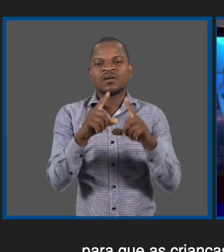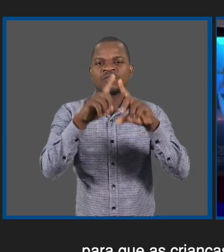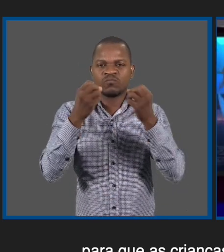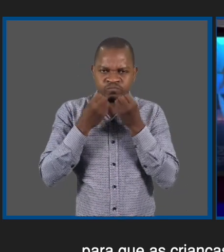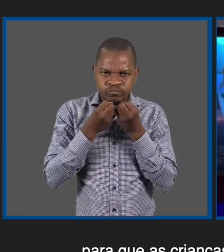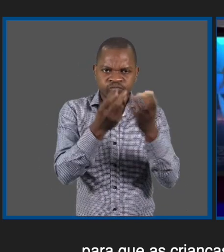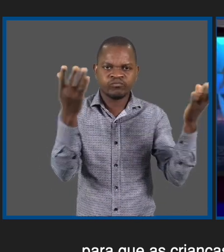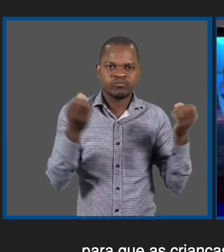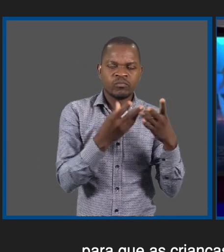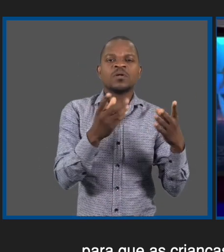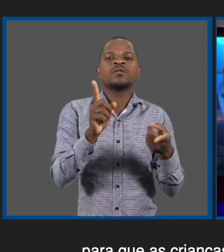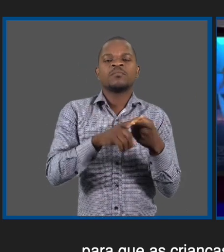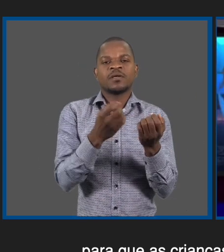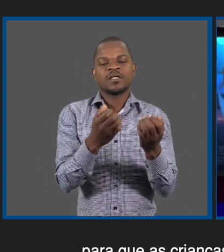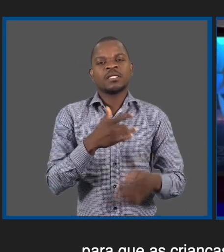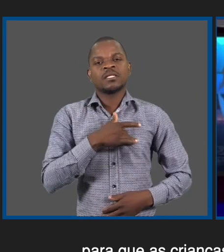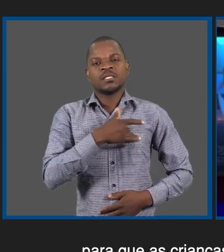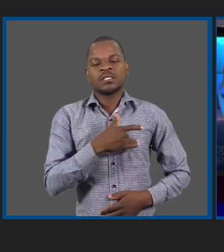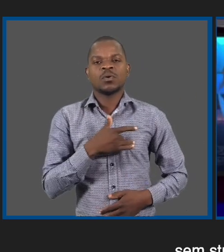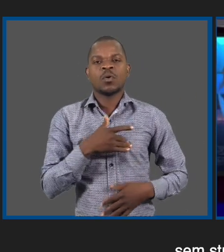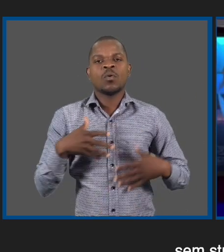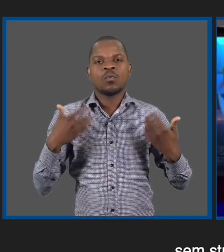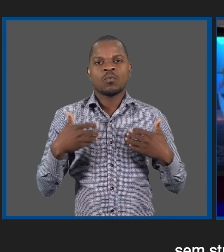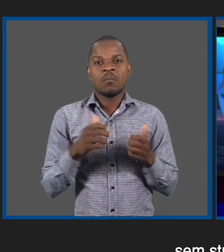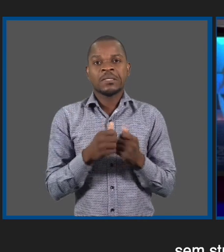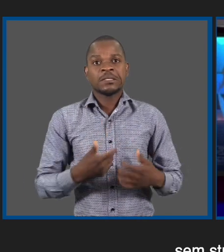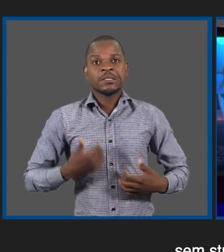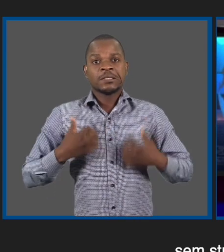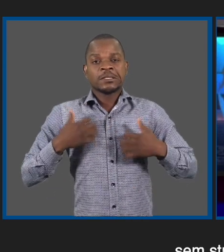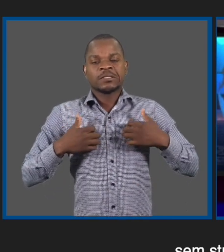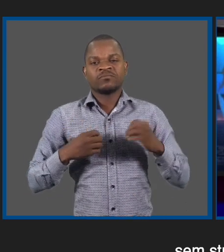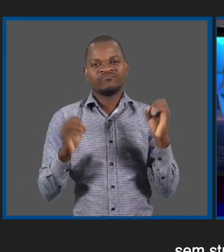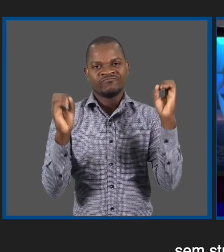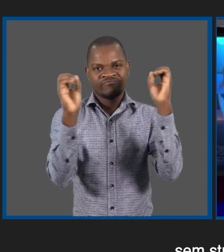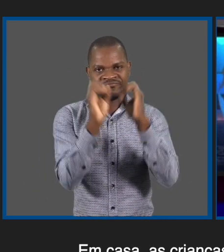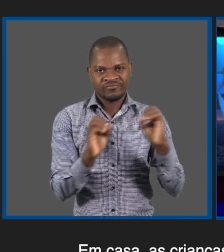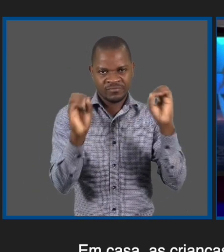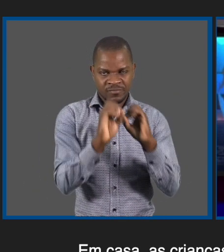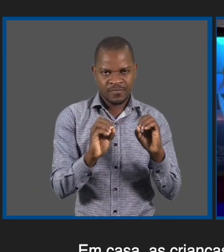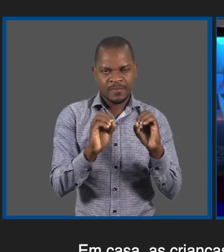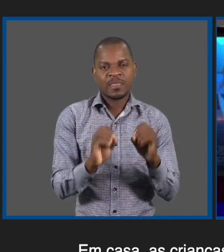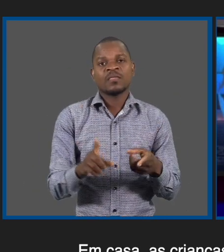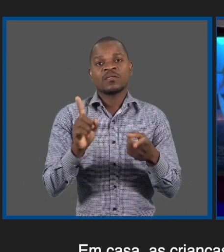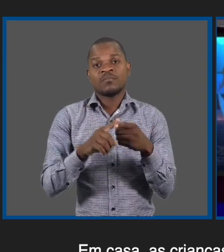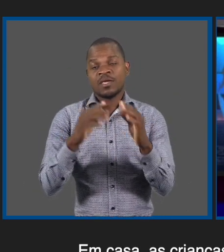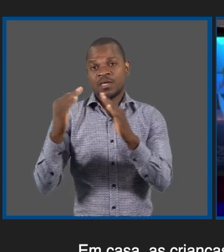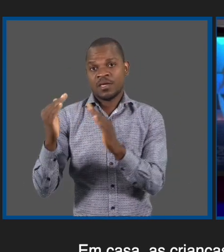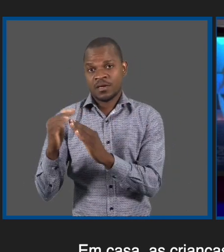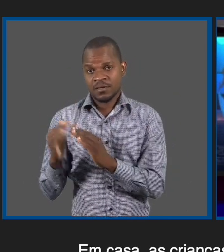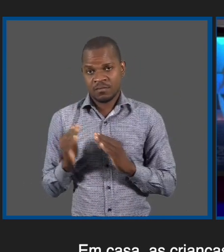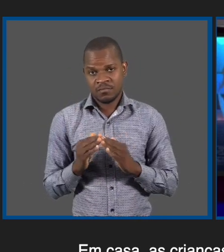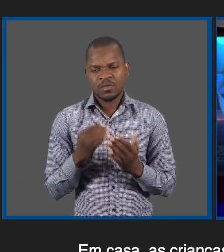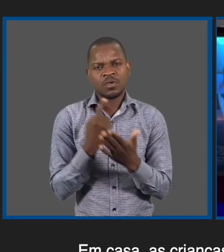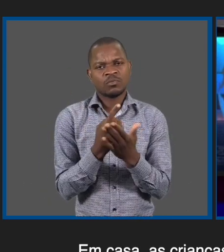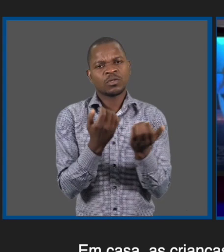compreender as mensagens e possam se sentir à vontade, sem estresse, sem ansiedade. Em casa, as